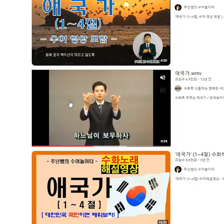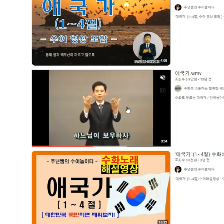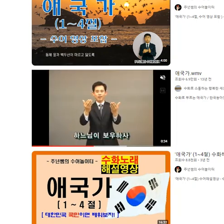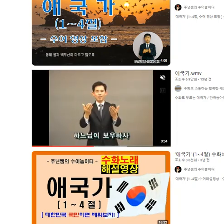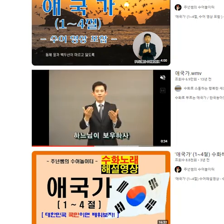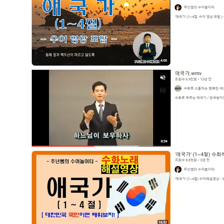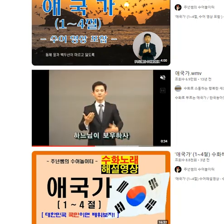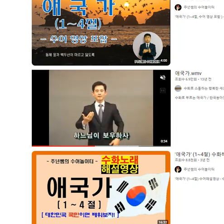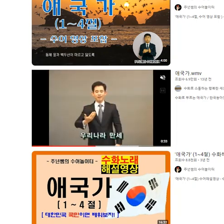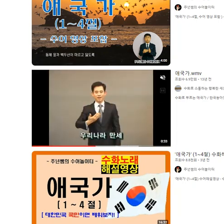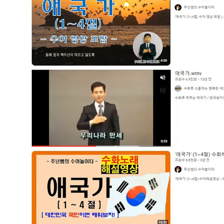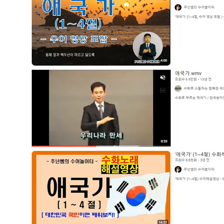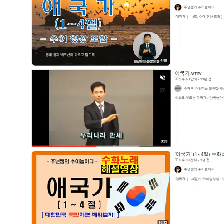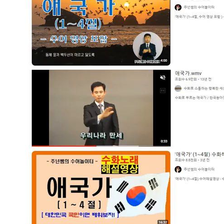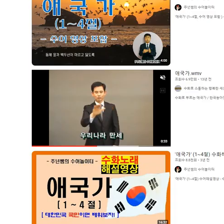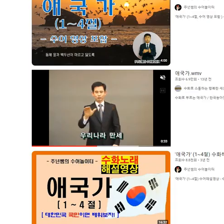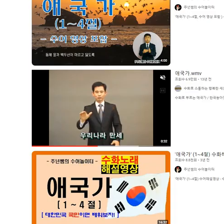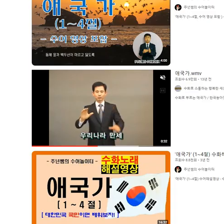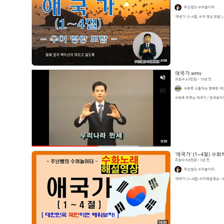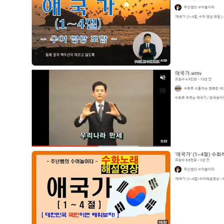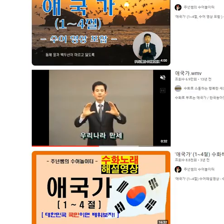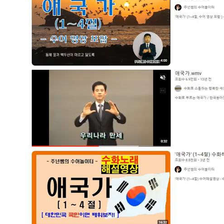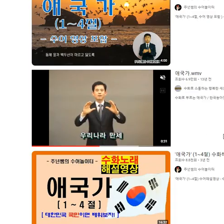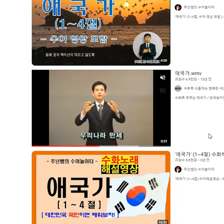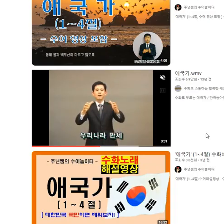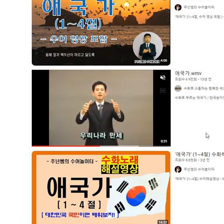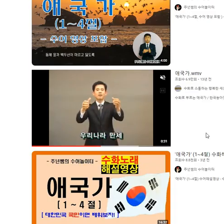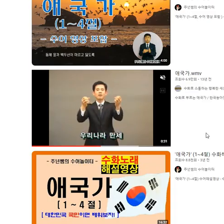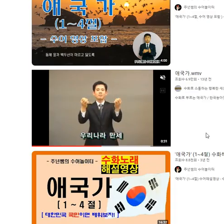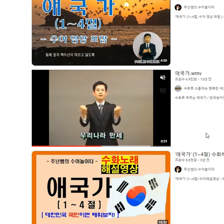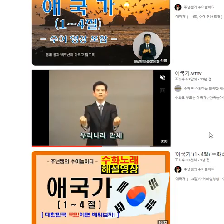수화 버전을 이제 활용하시죠.